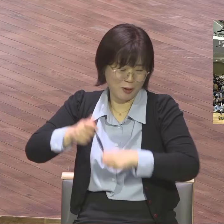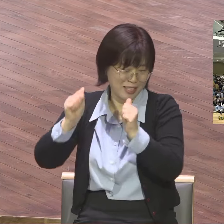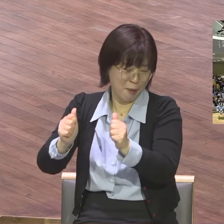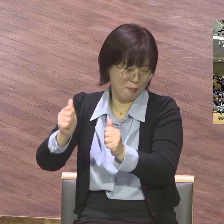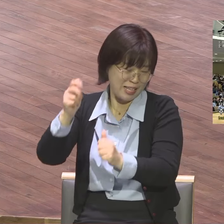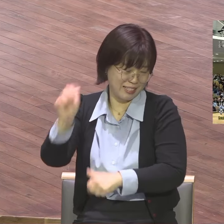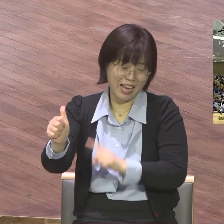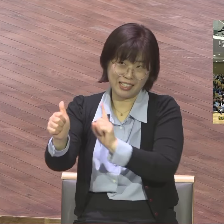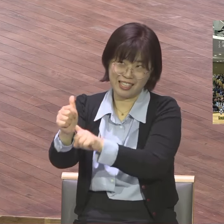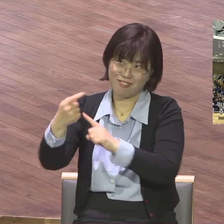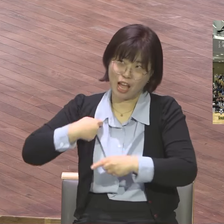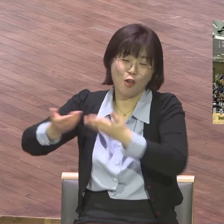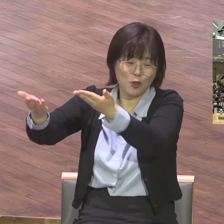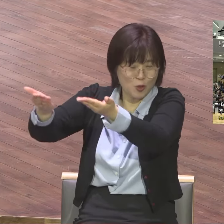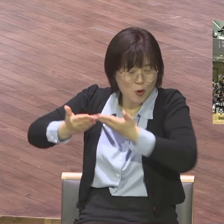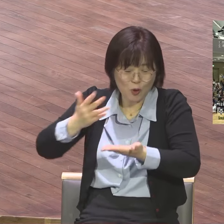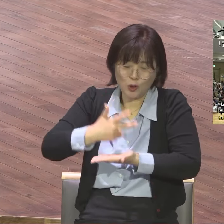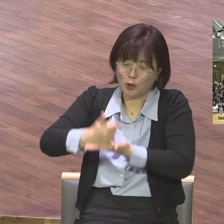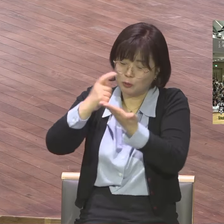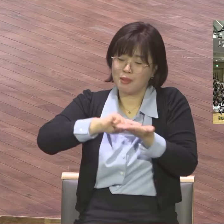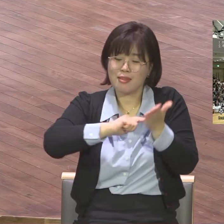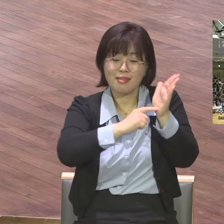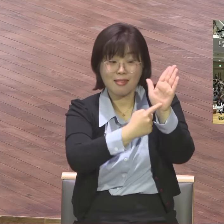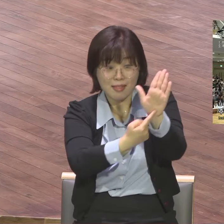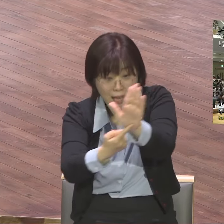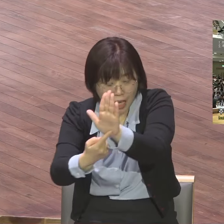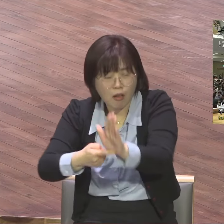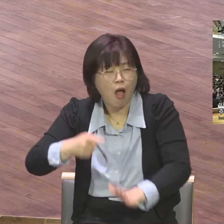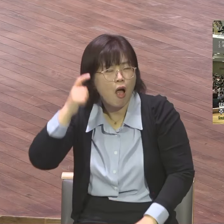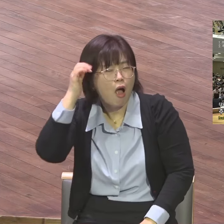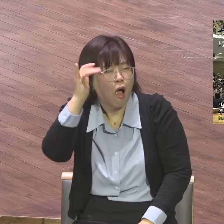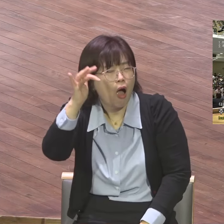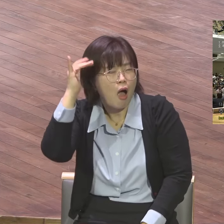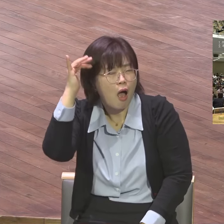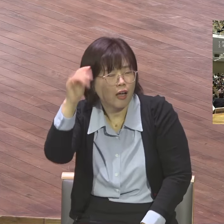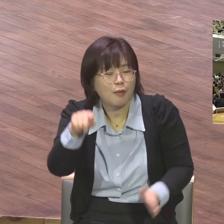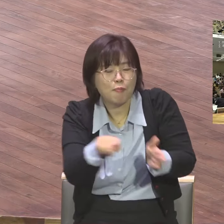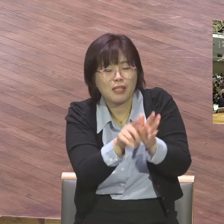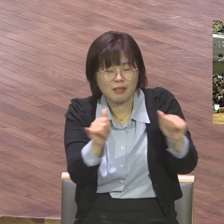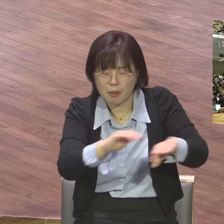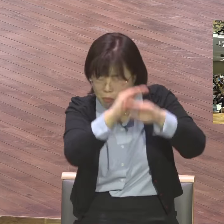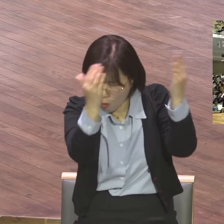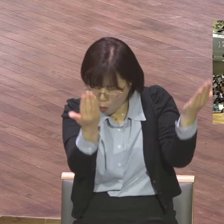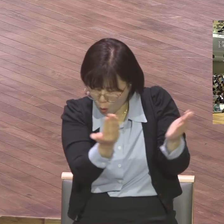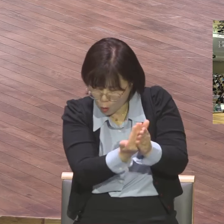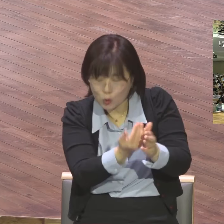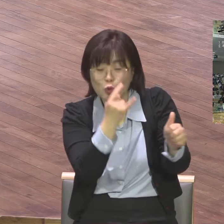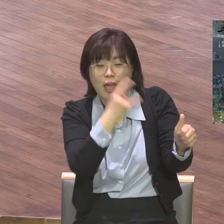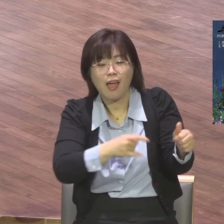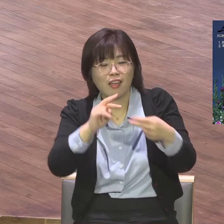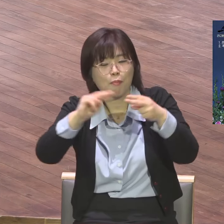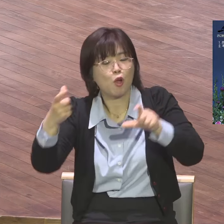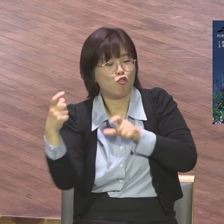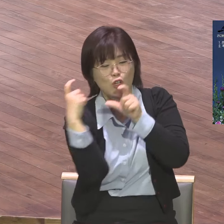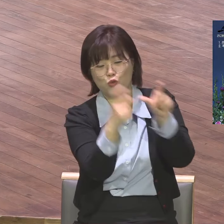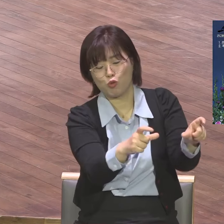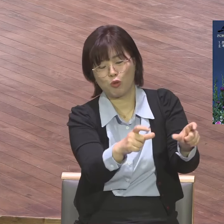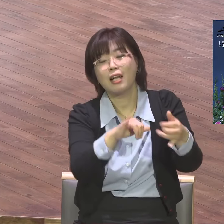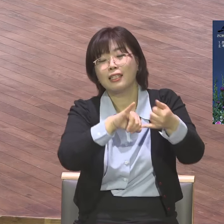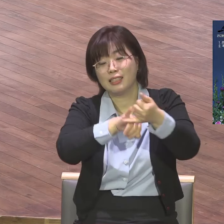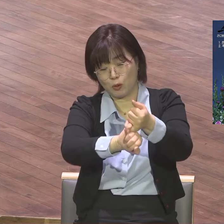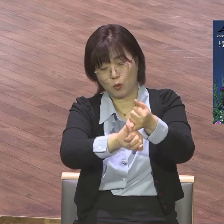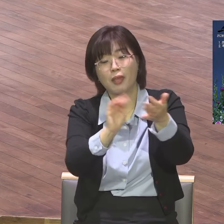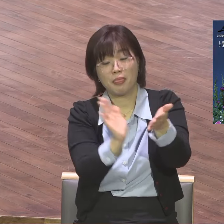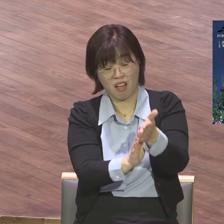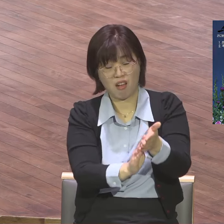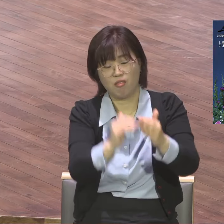아니라 주의 나타나심을 사모하는 모든 자에게니라. 모든 성도 여러분에게도 마찬가지로